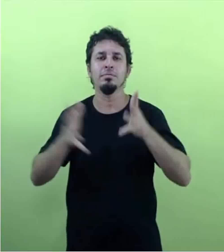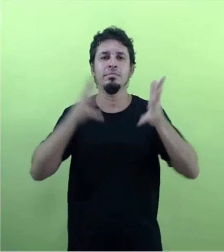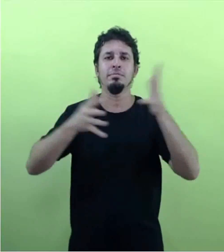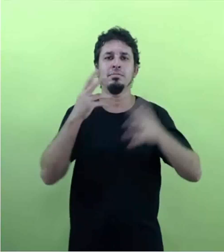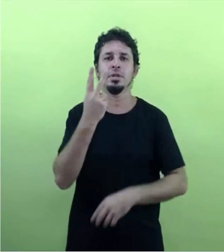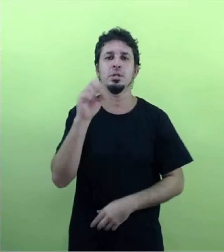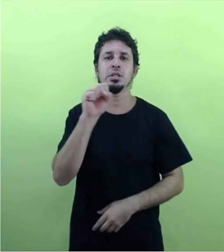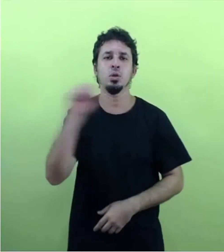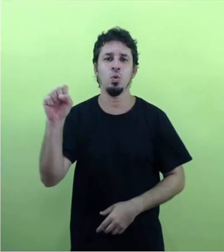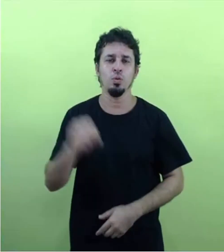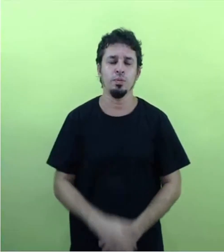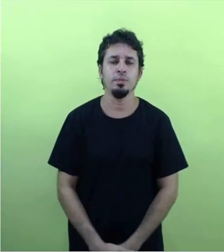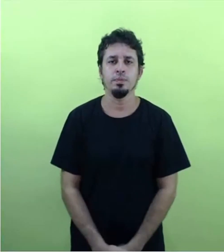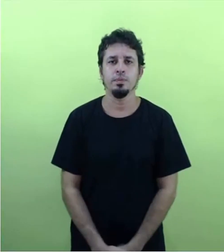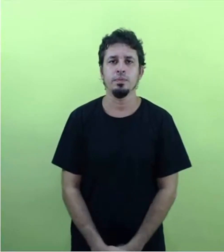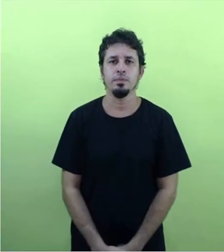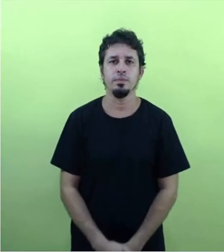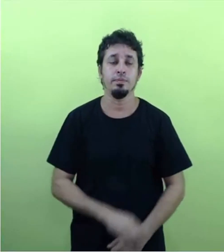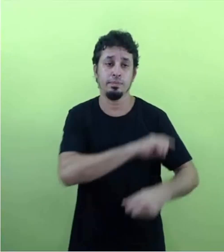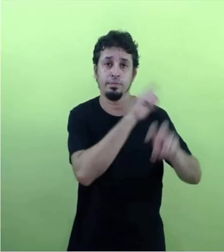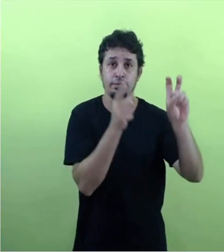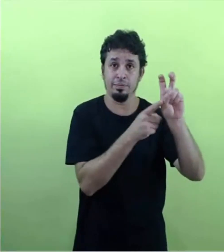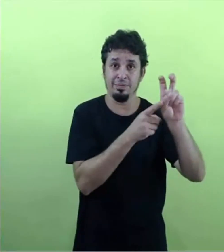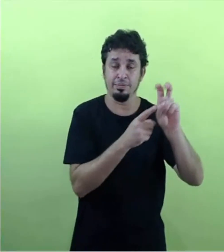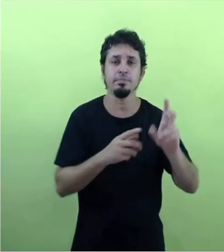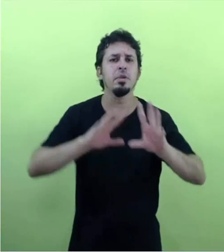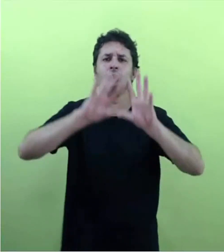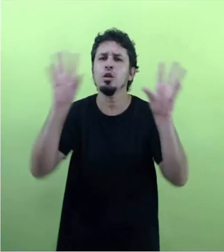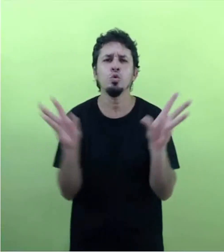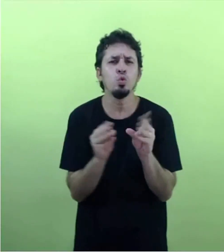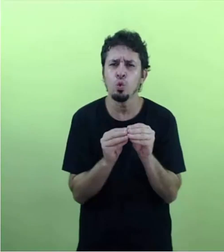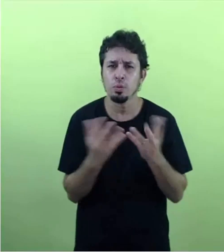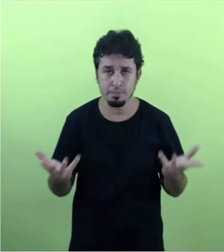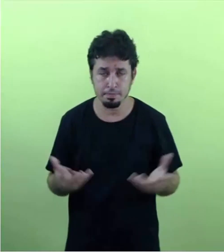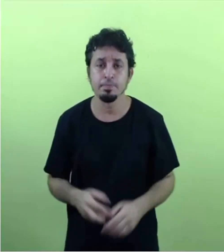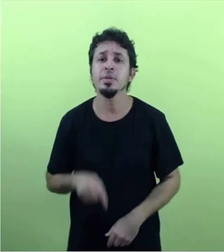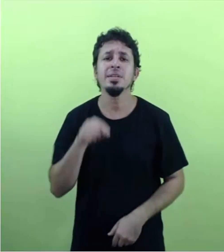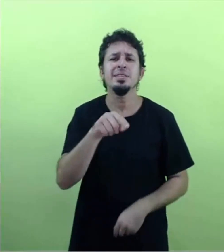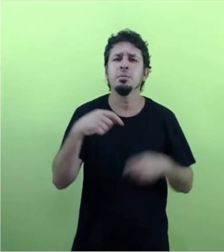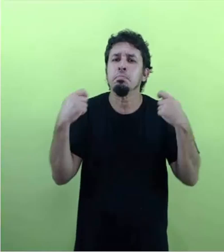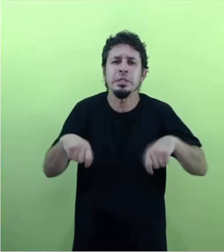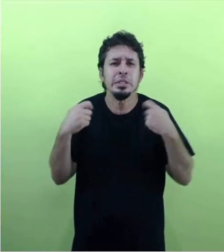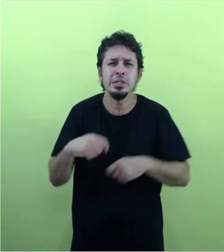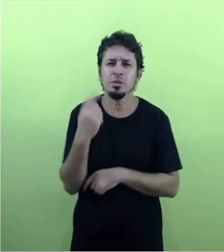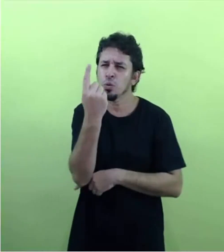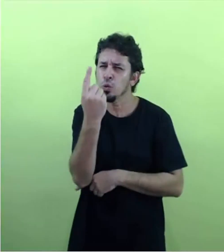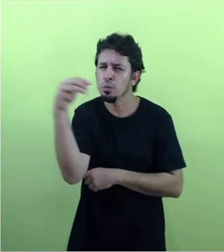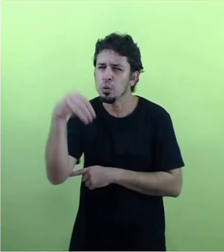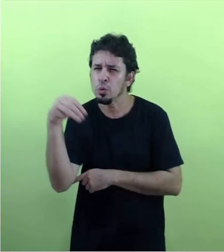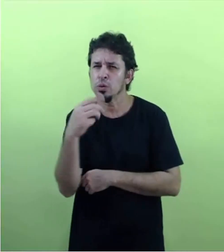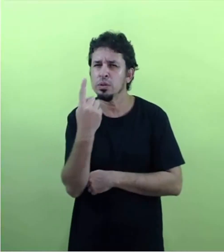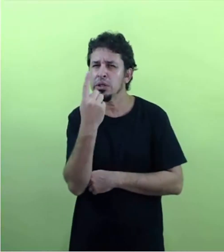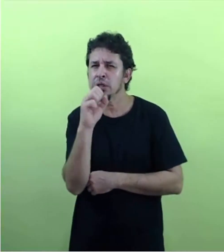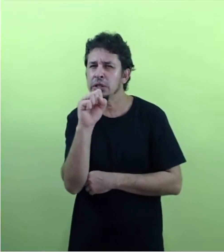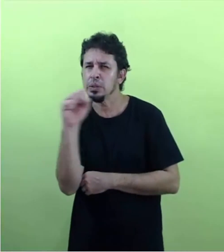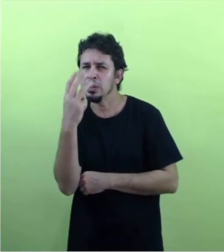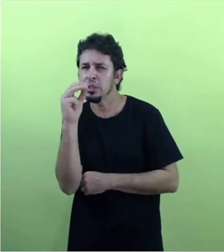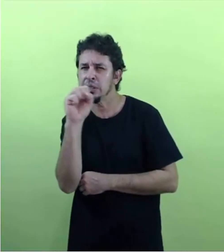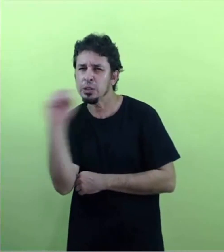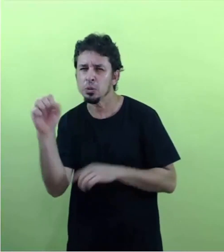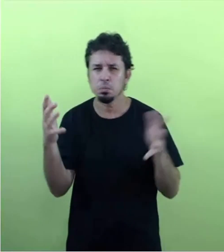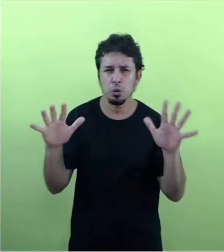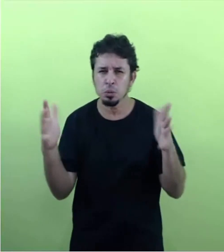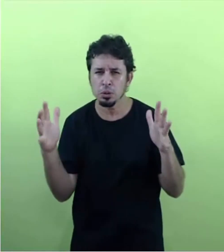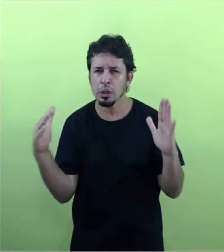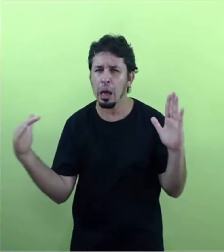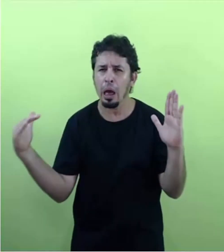tópico. 5. Resumo. O resumo deve ter entre 0,1 m 30 s 1 minuto e 30